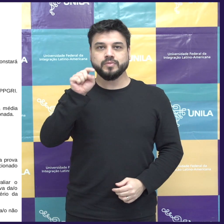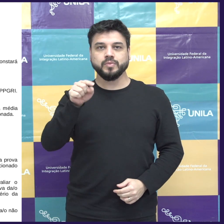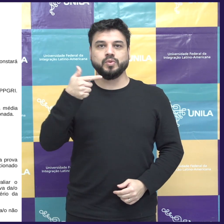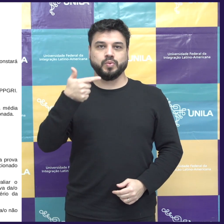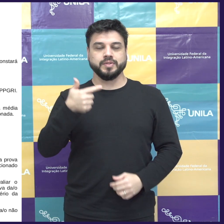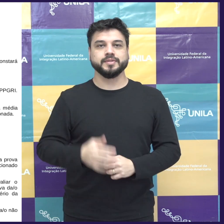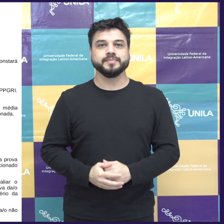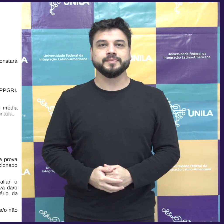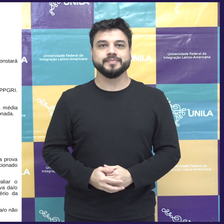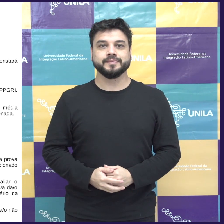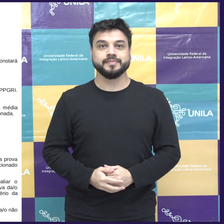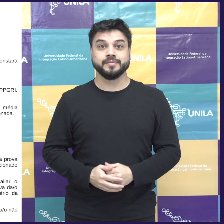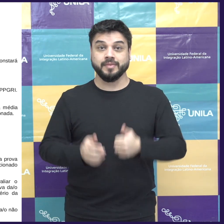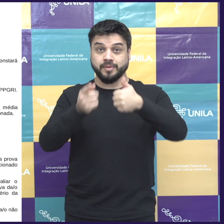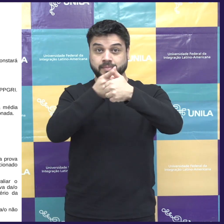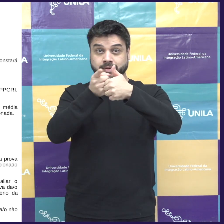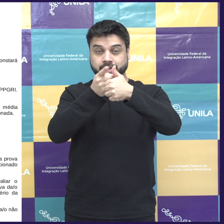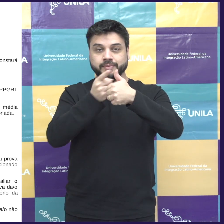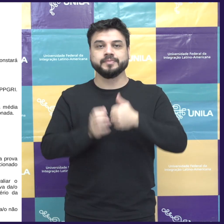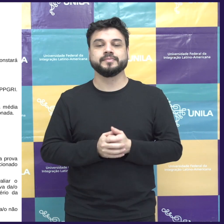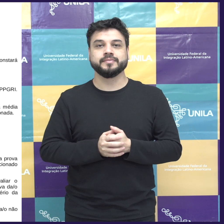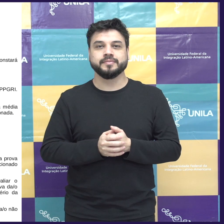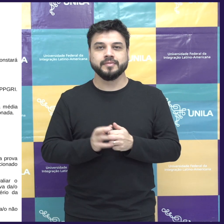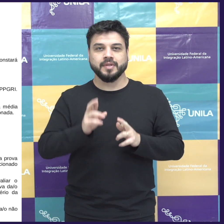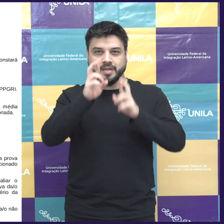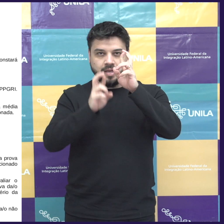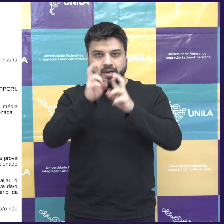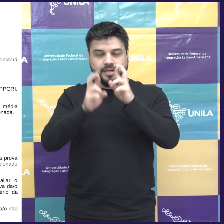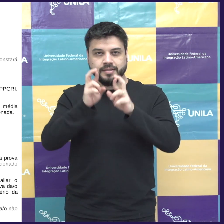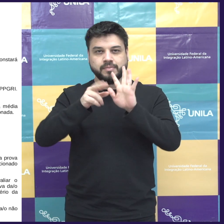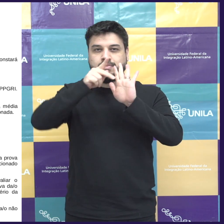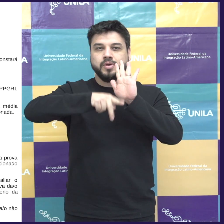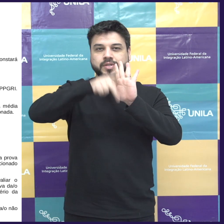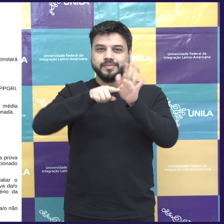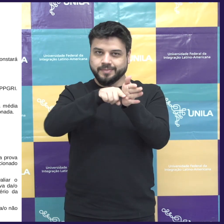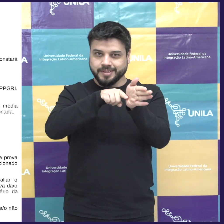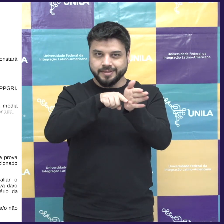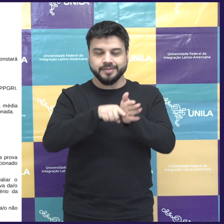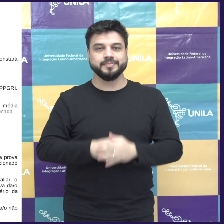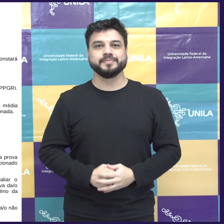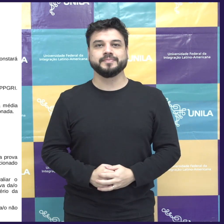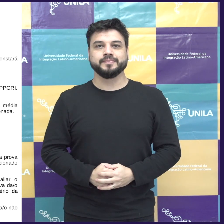5.2. Primeira fase. Análise do projeto de pesquisa.